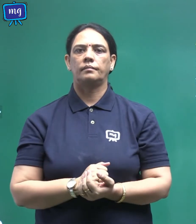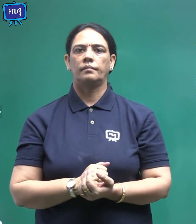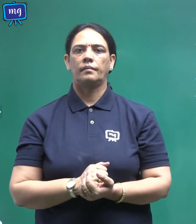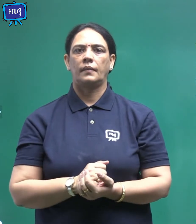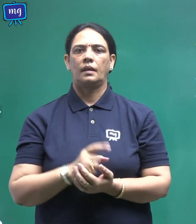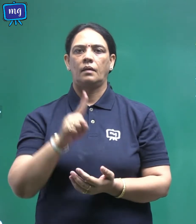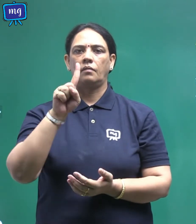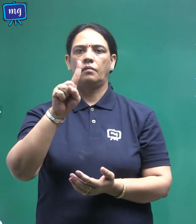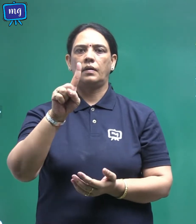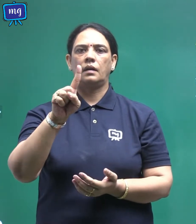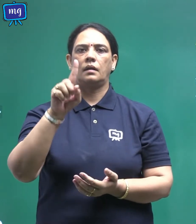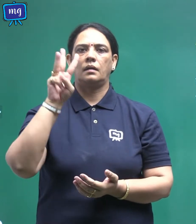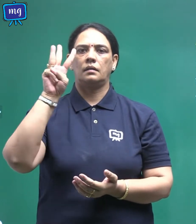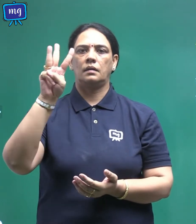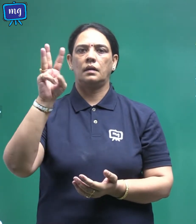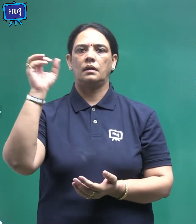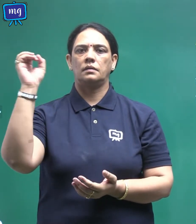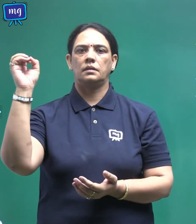130